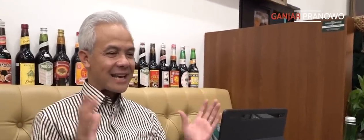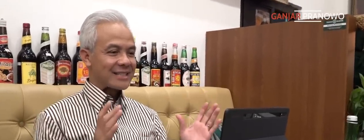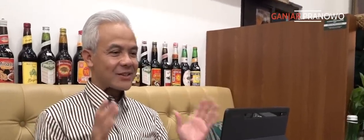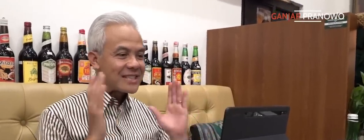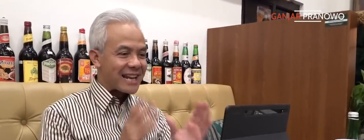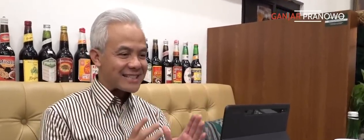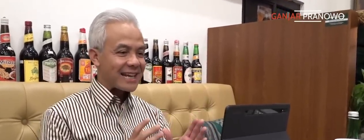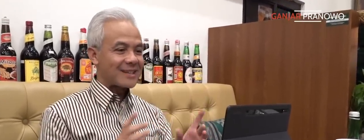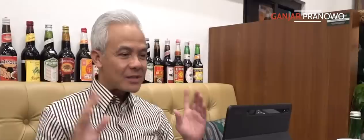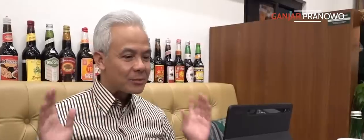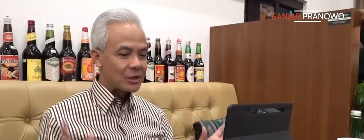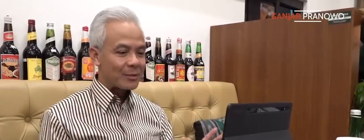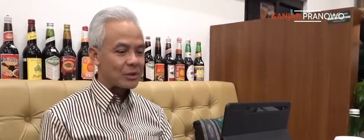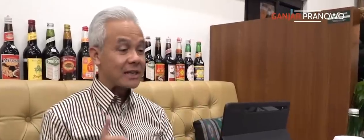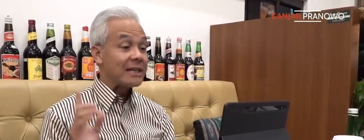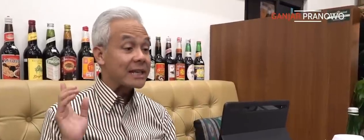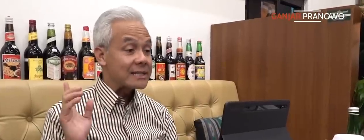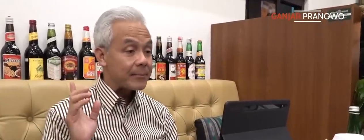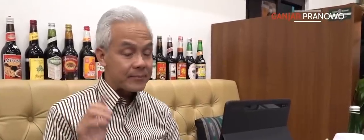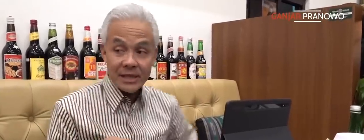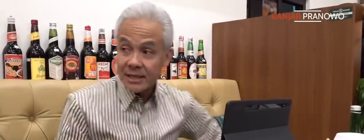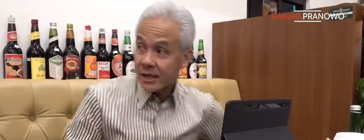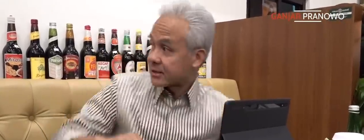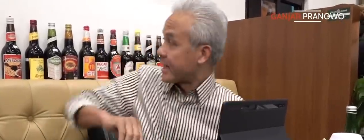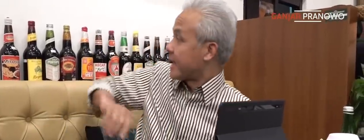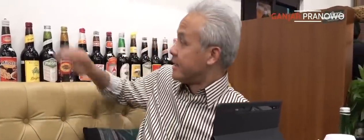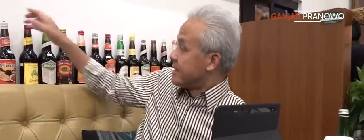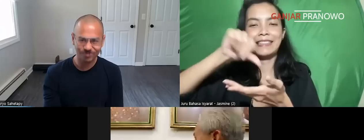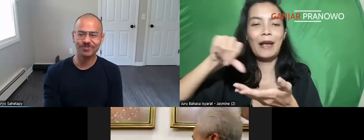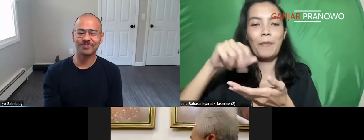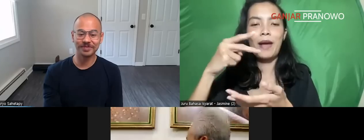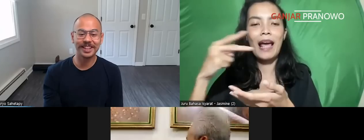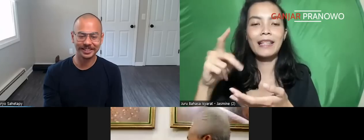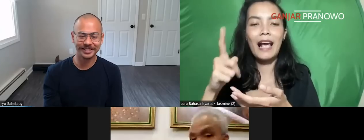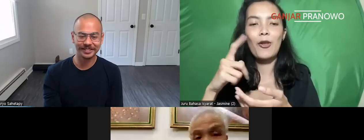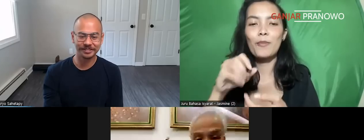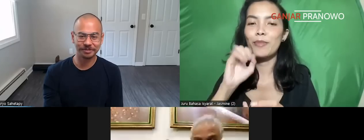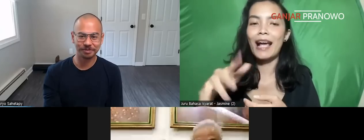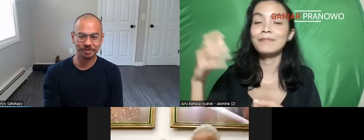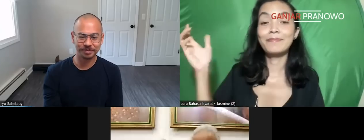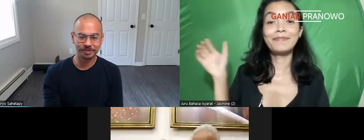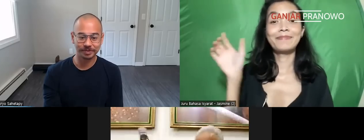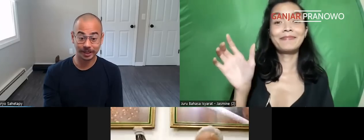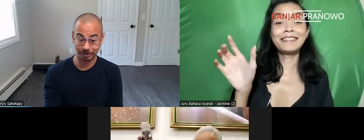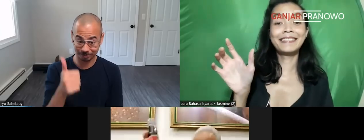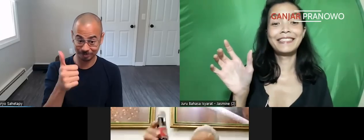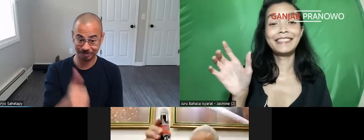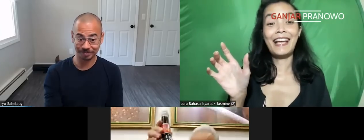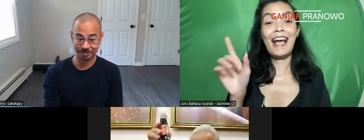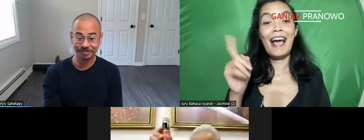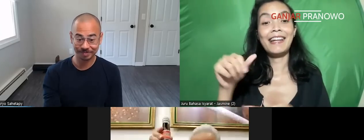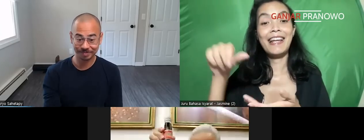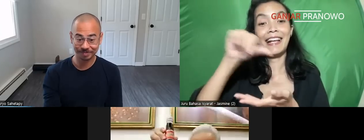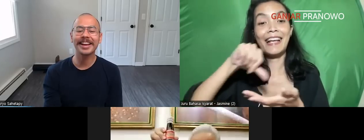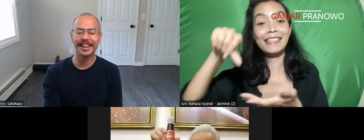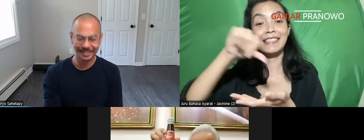tidak jelas itu harus dijelaskan termasuk ini kecap jadi kalau saya sebut ya ini ada